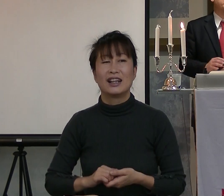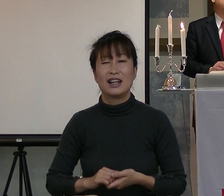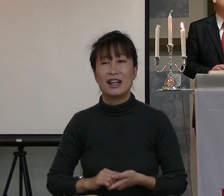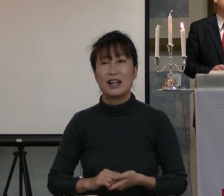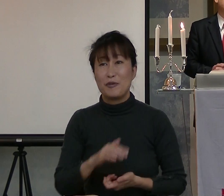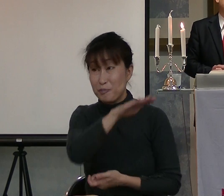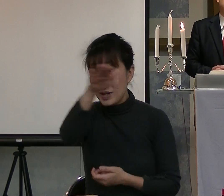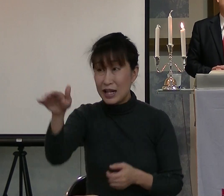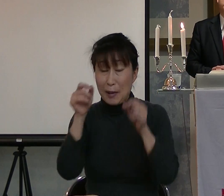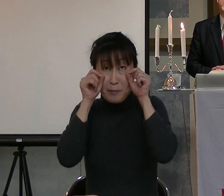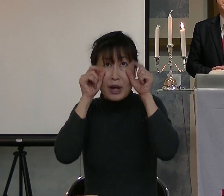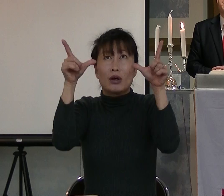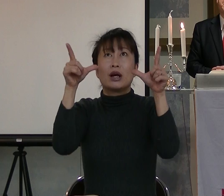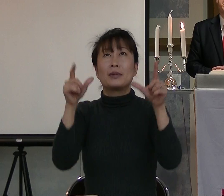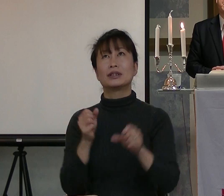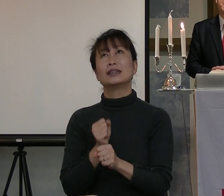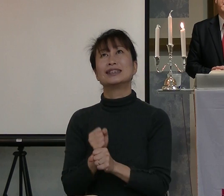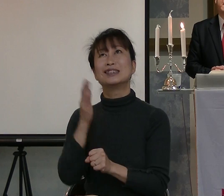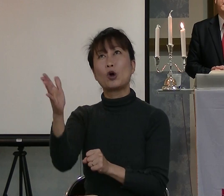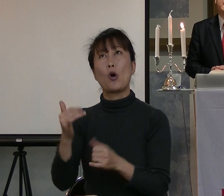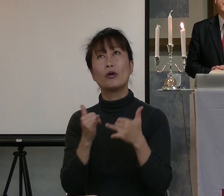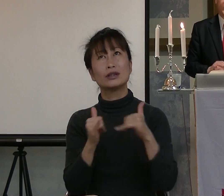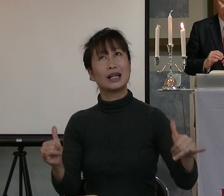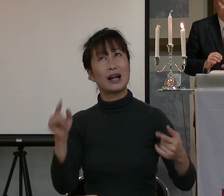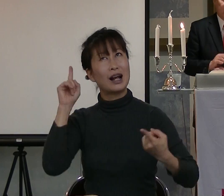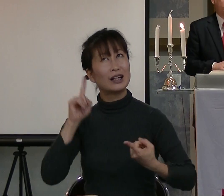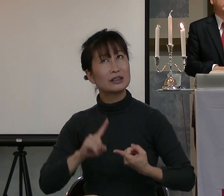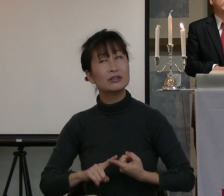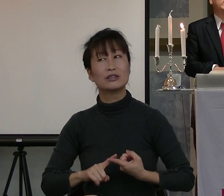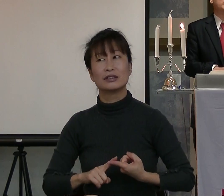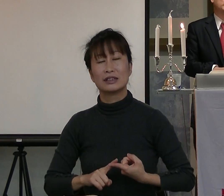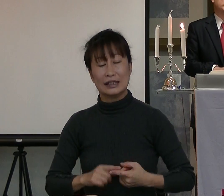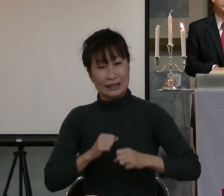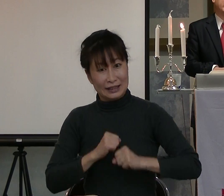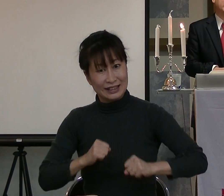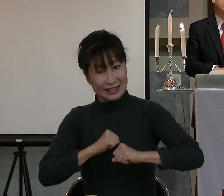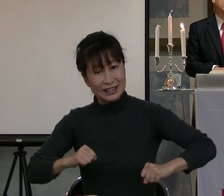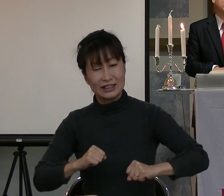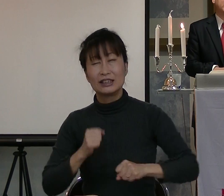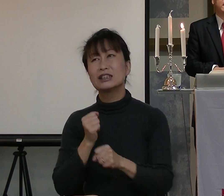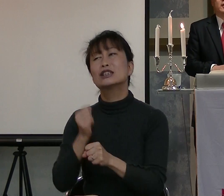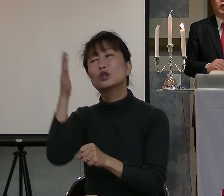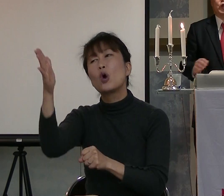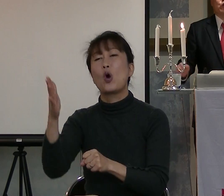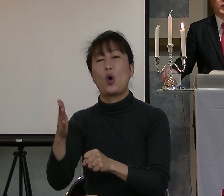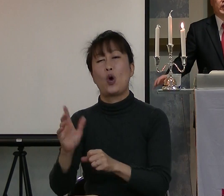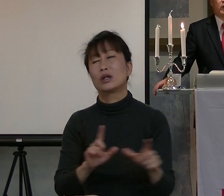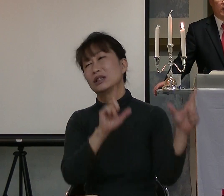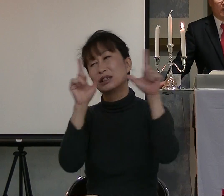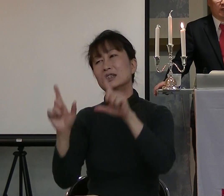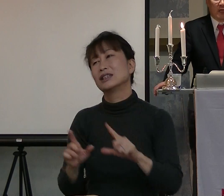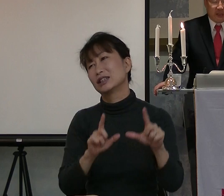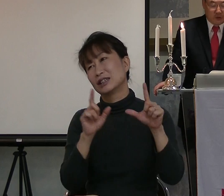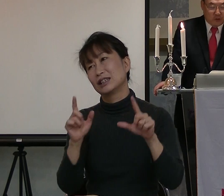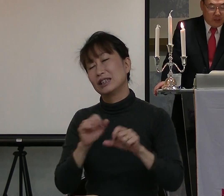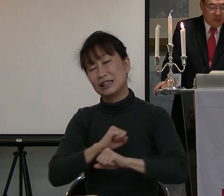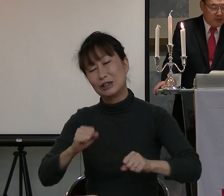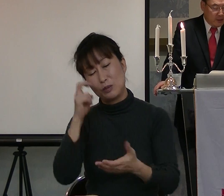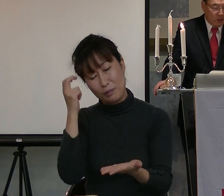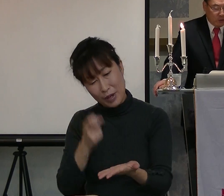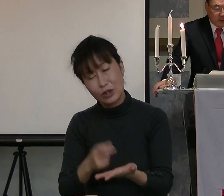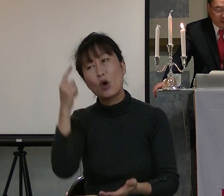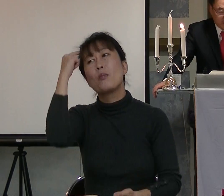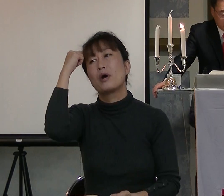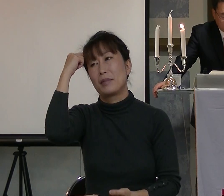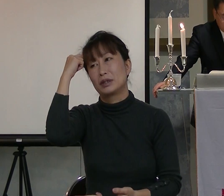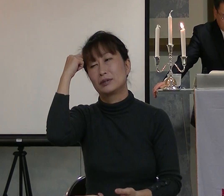目を覚ました信仰として生き生きと信仰として生きるべきではないでしょうか。